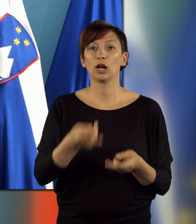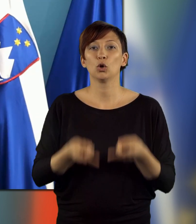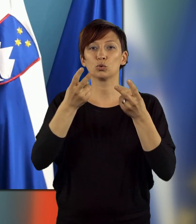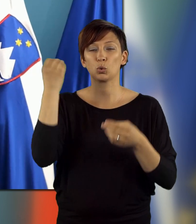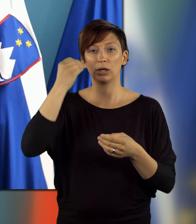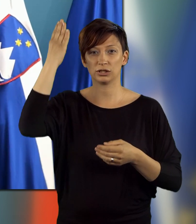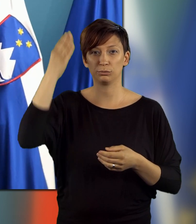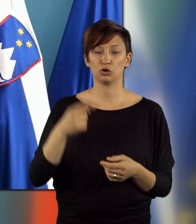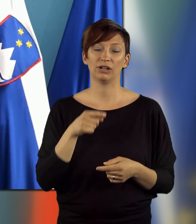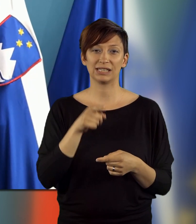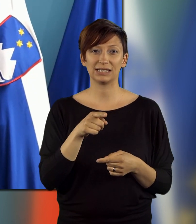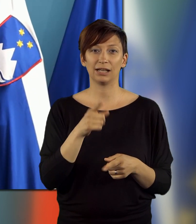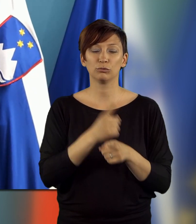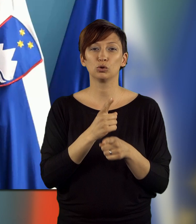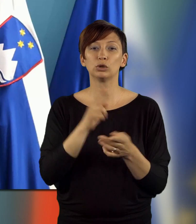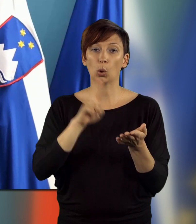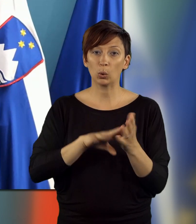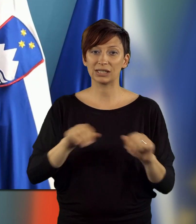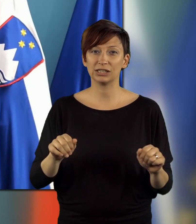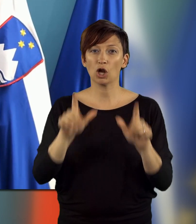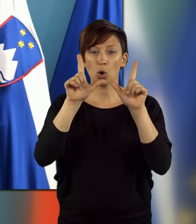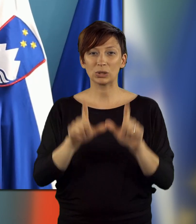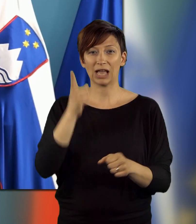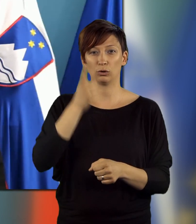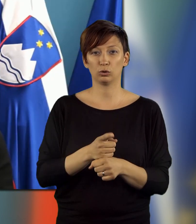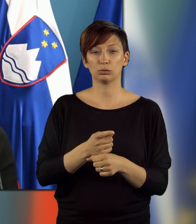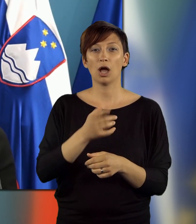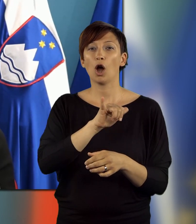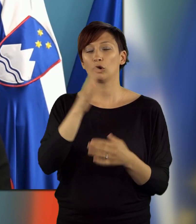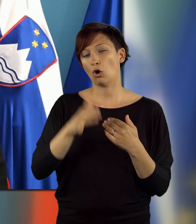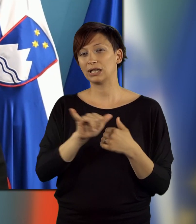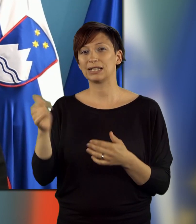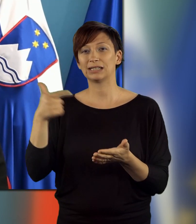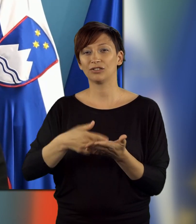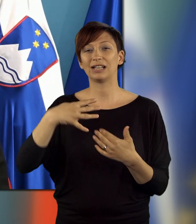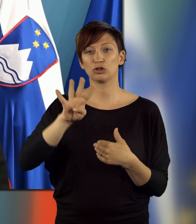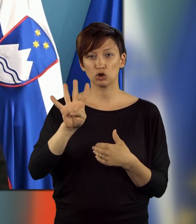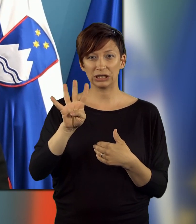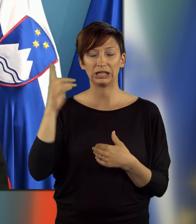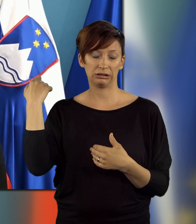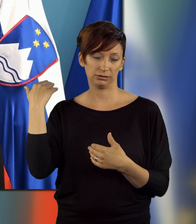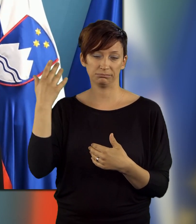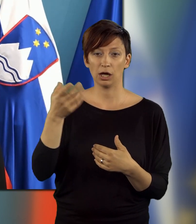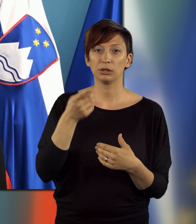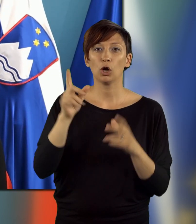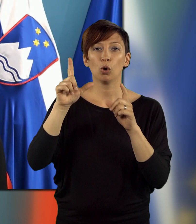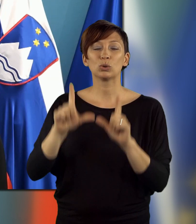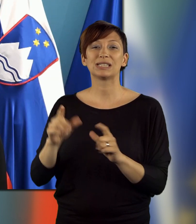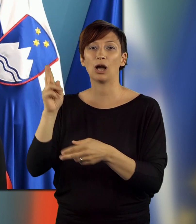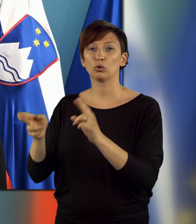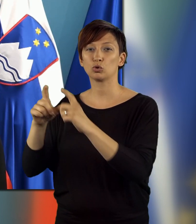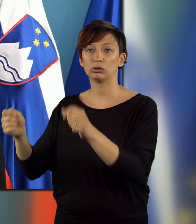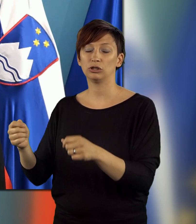izobraževanja. S tem tudi uresničuje ustavno odločbo iz konca leta 2014, po kateri je ustavno